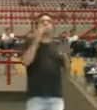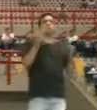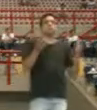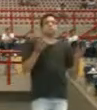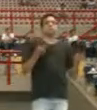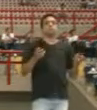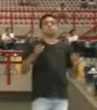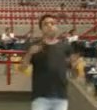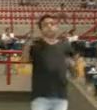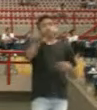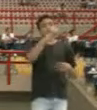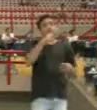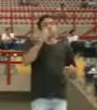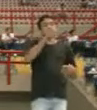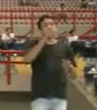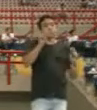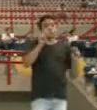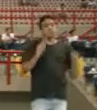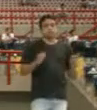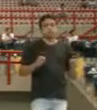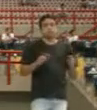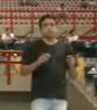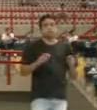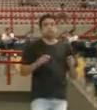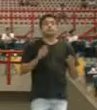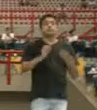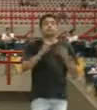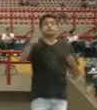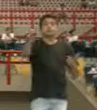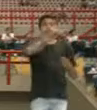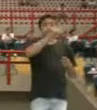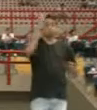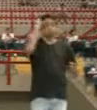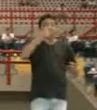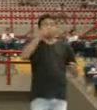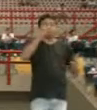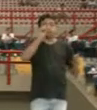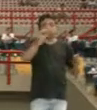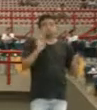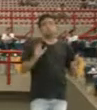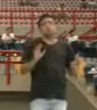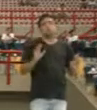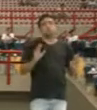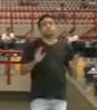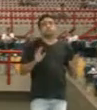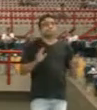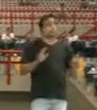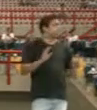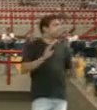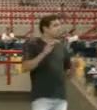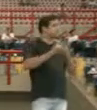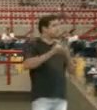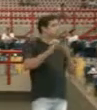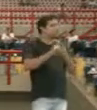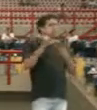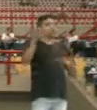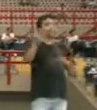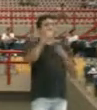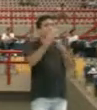introdução é você dizer o seguinte, é você saber dizer o seguinte, o que seria o que você